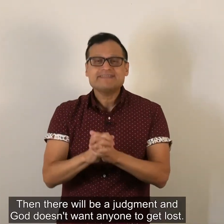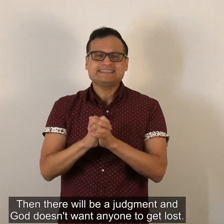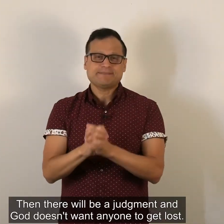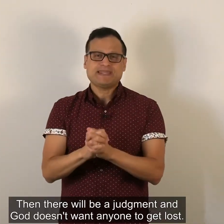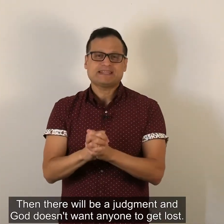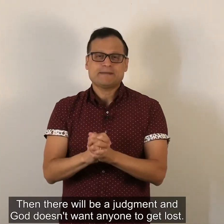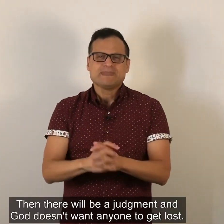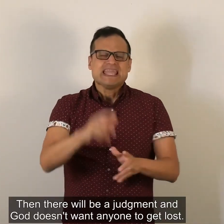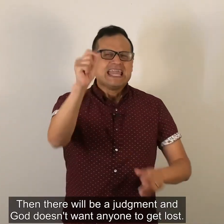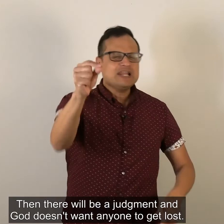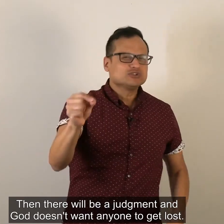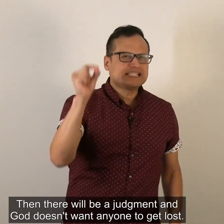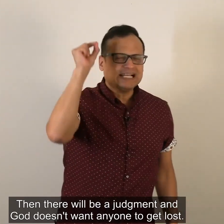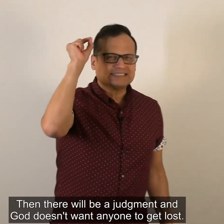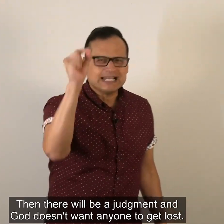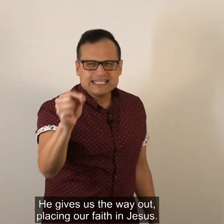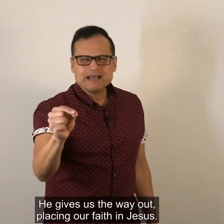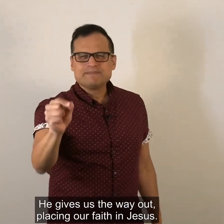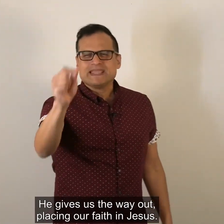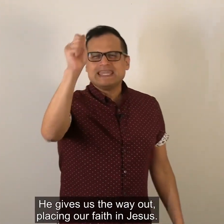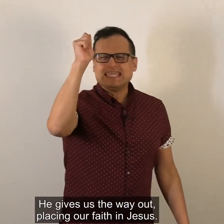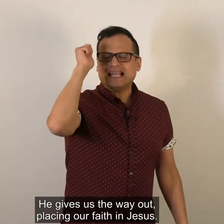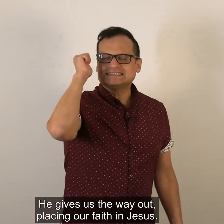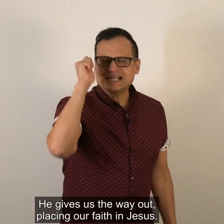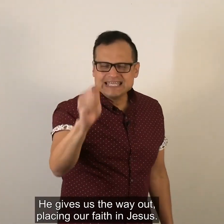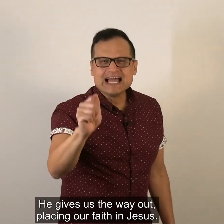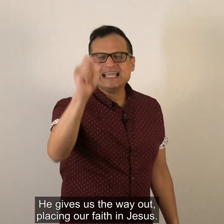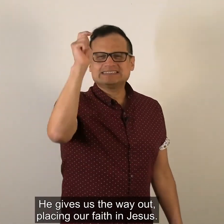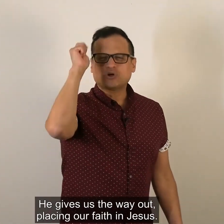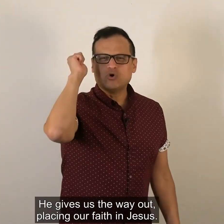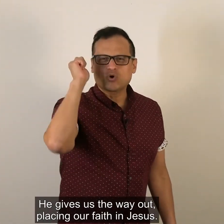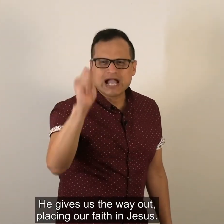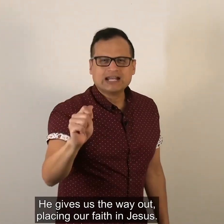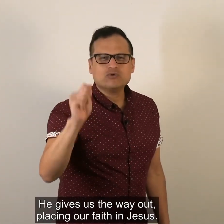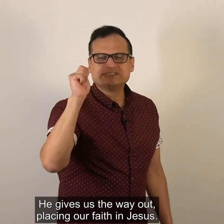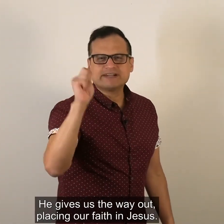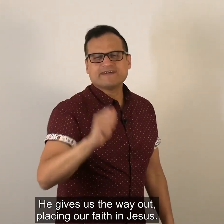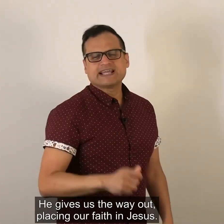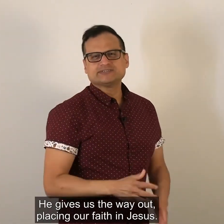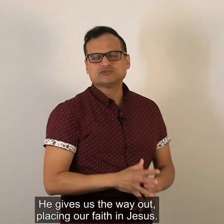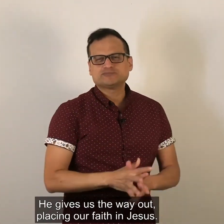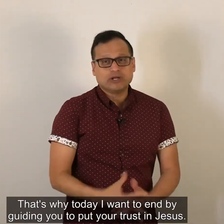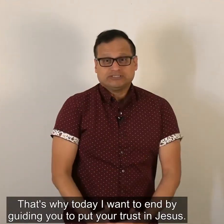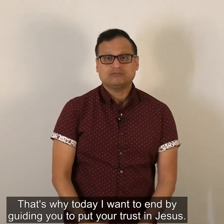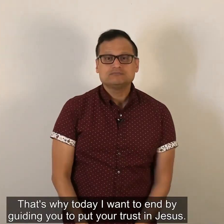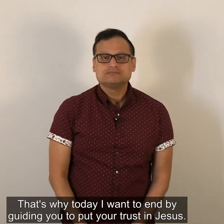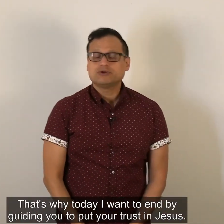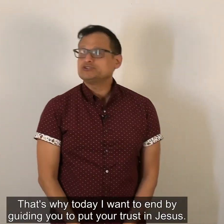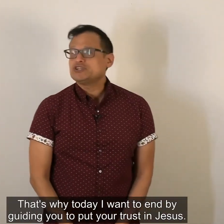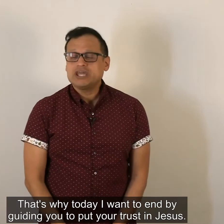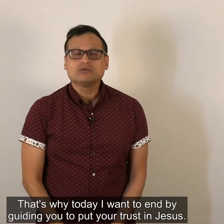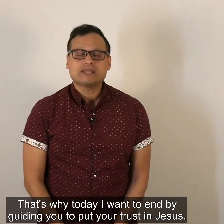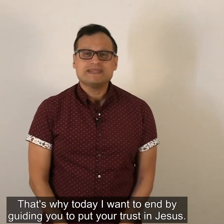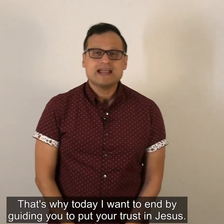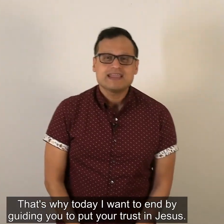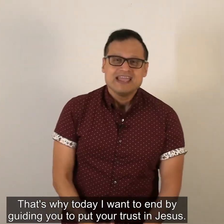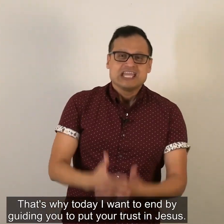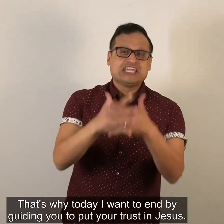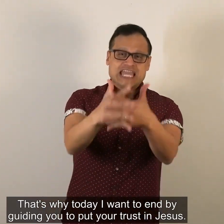se pierda. Él nos da la salida y la salida es colocar nuestra fe en Jesús. Por eso hoy quiero terminar